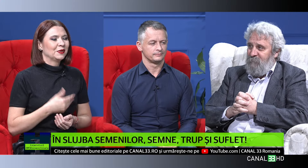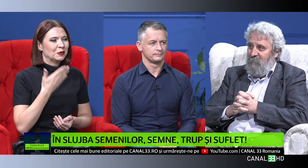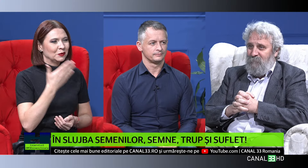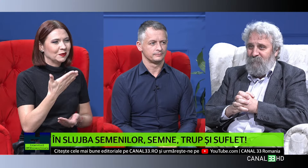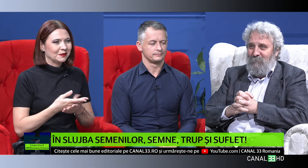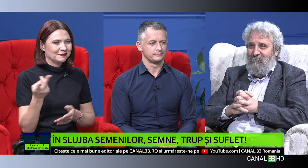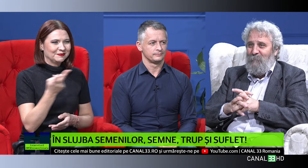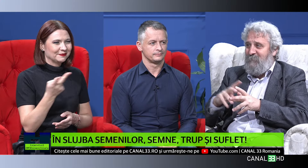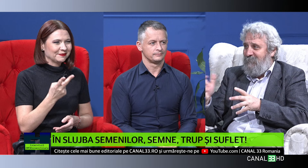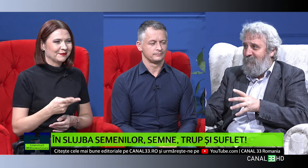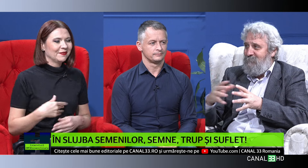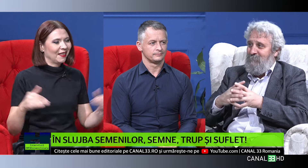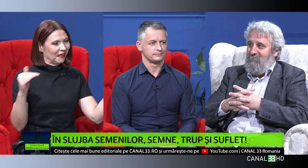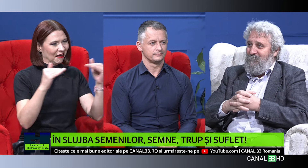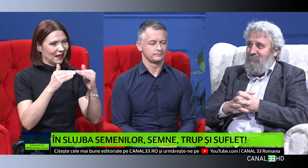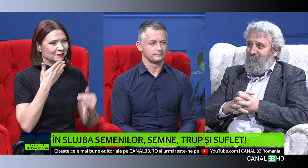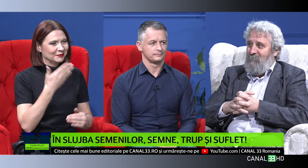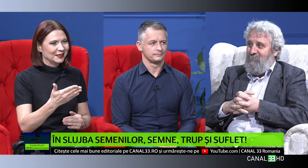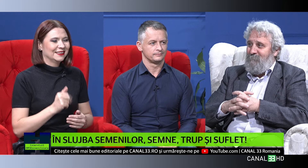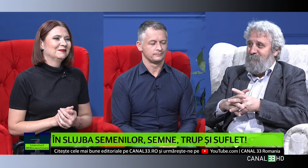mulțumesc amândurora, în mod egal.